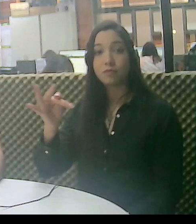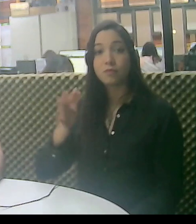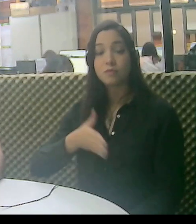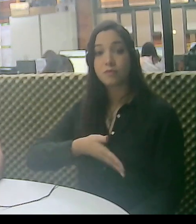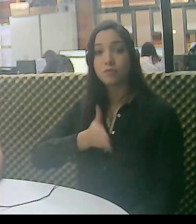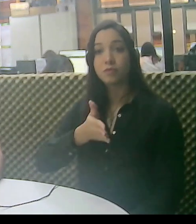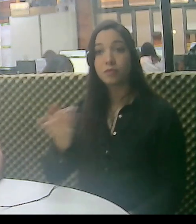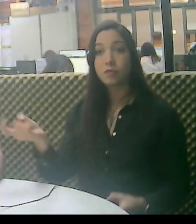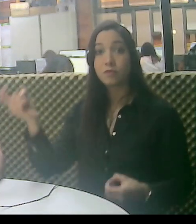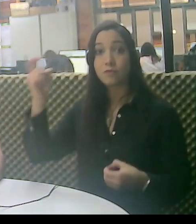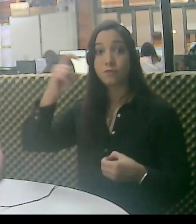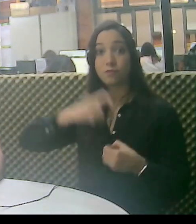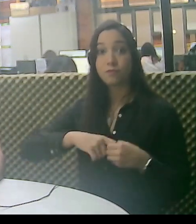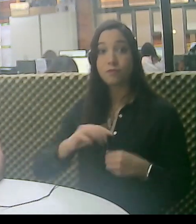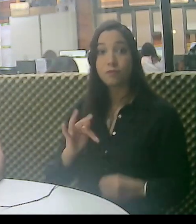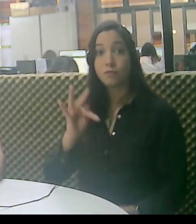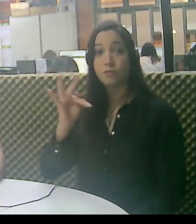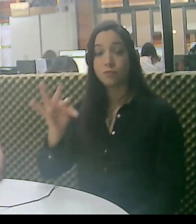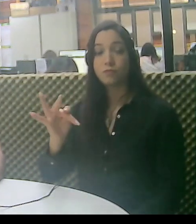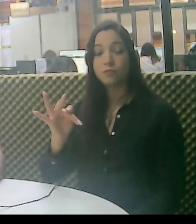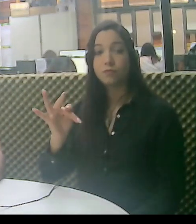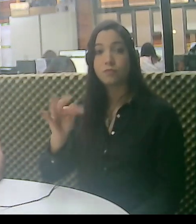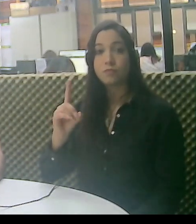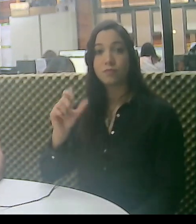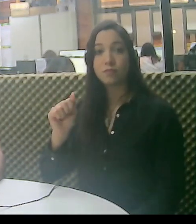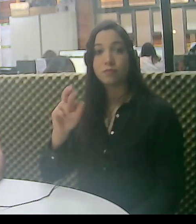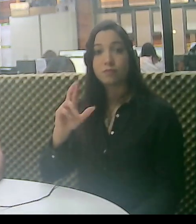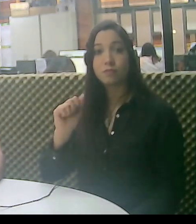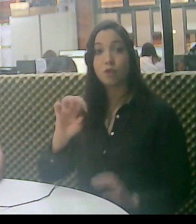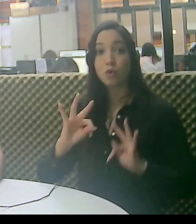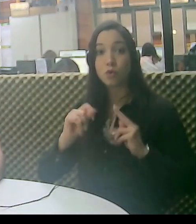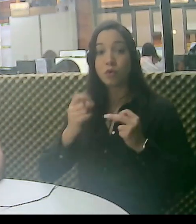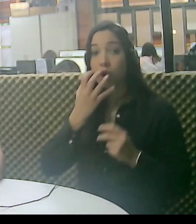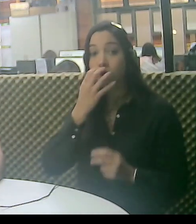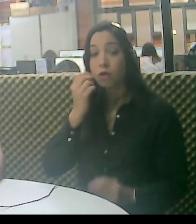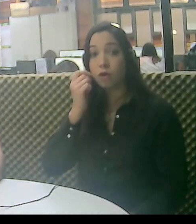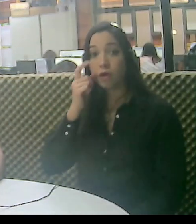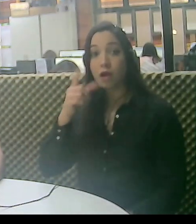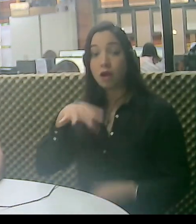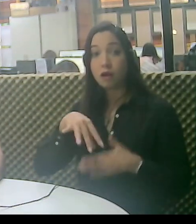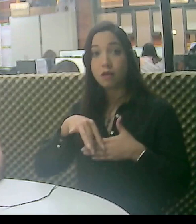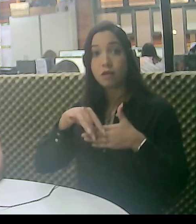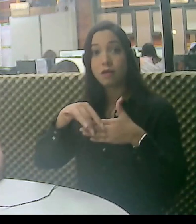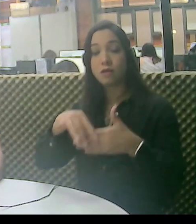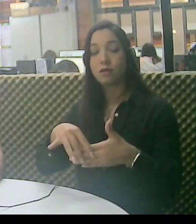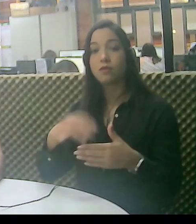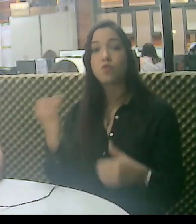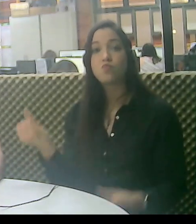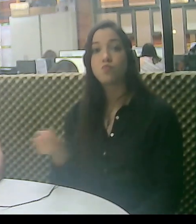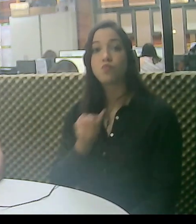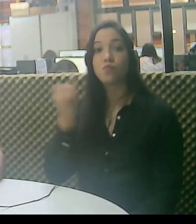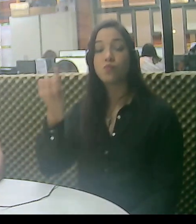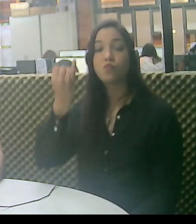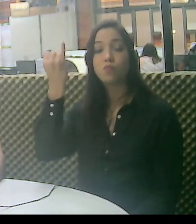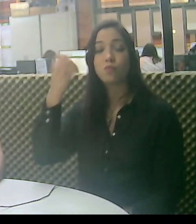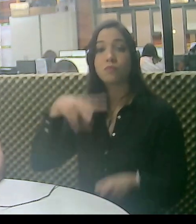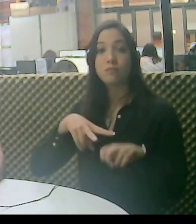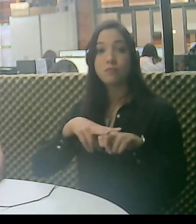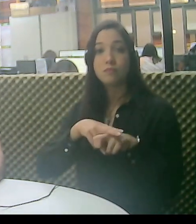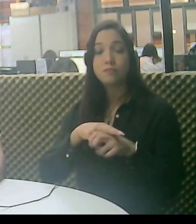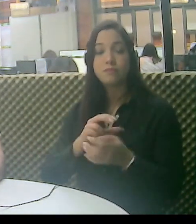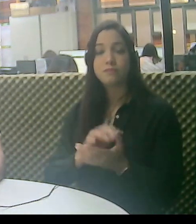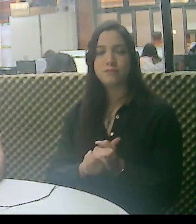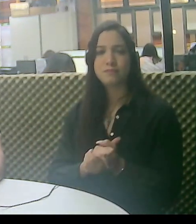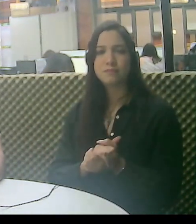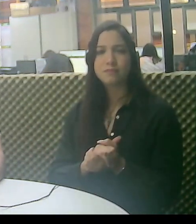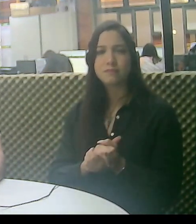itinerante retornar ao local. Dara Batista, que levou todos os seus animaizinhos, e fala sobre a importância desta castração.